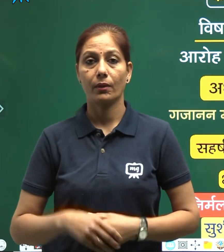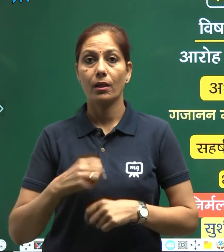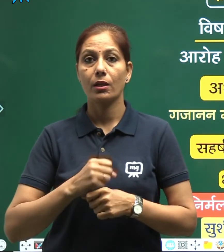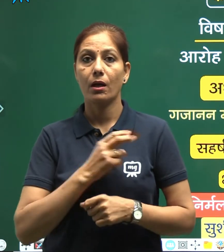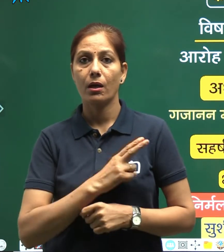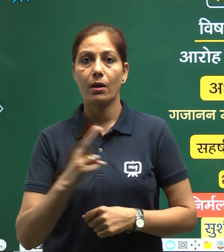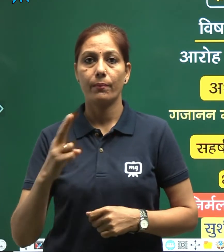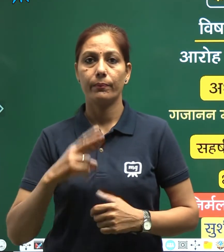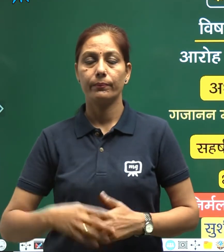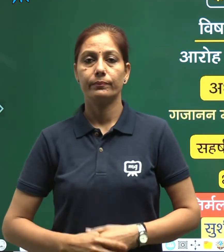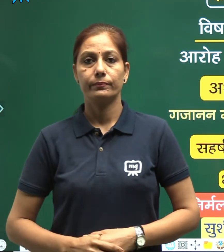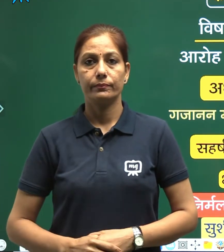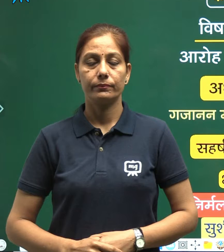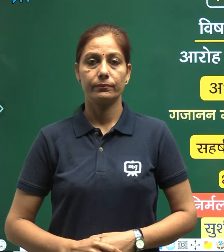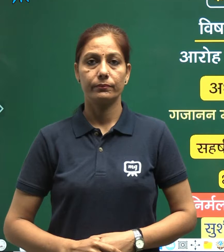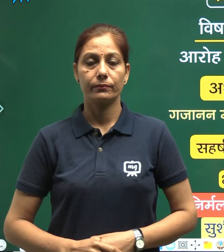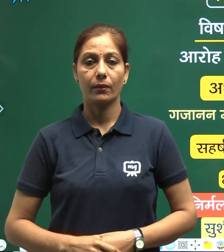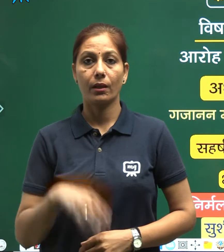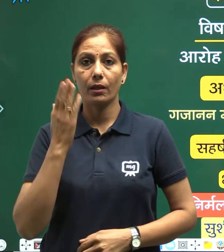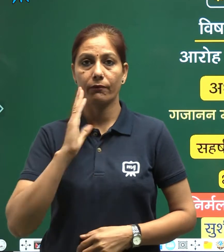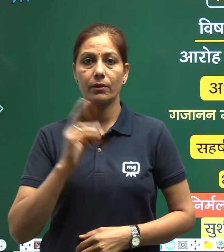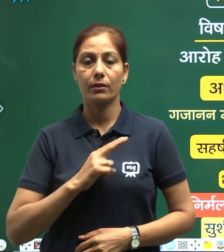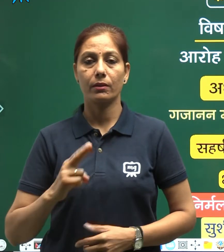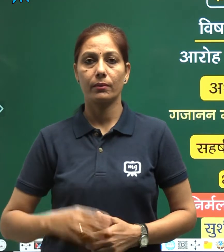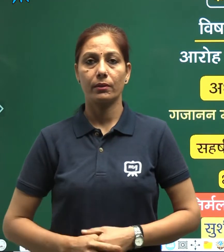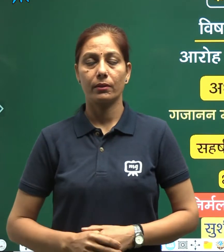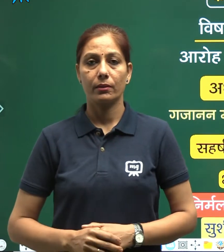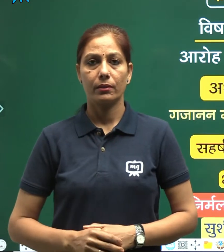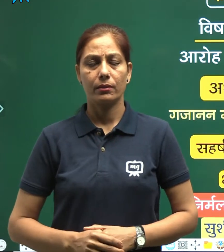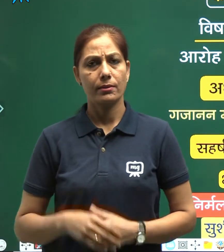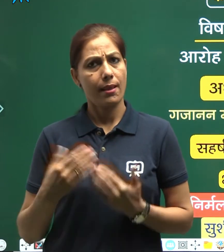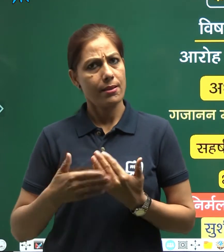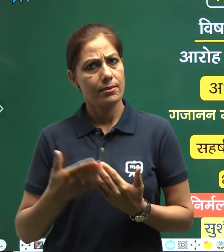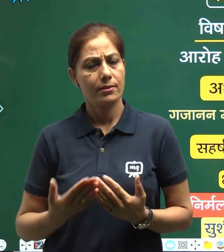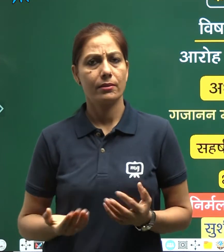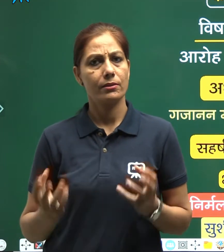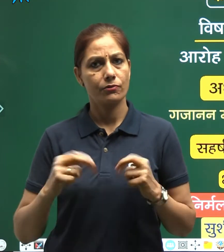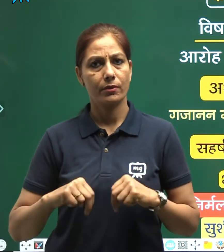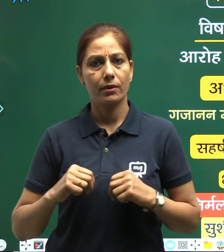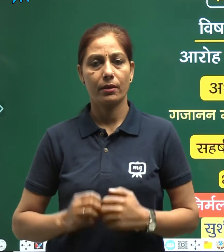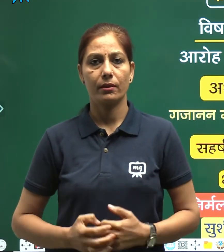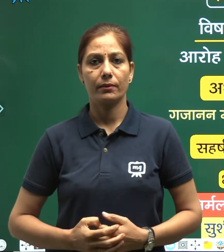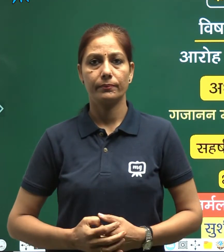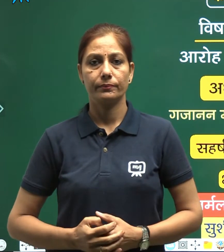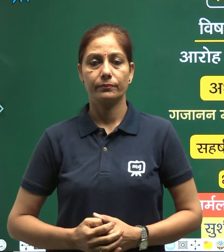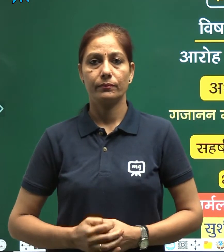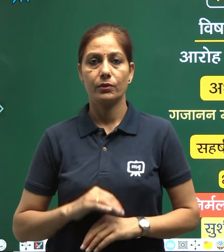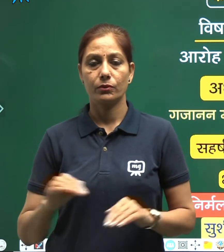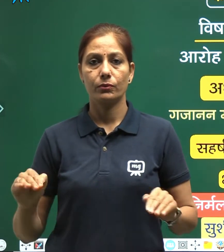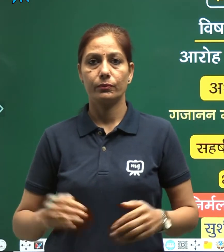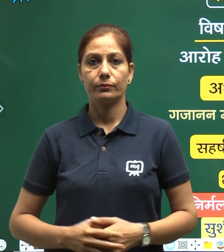गजानन माधव मुक्तिबोध। कविता का नाम है सहर्ष स्वीकारा है।